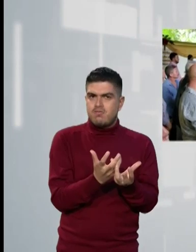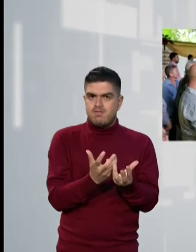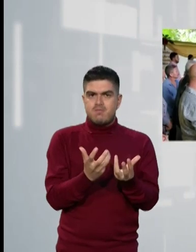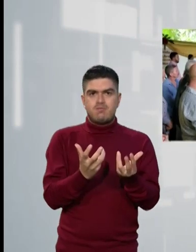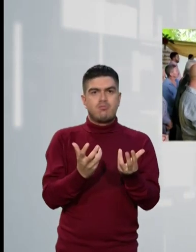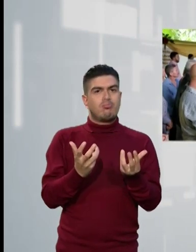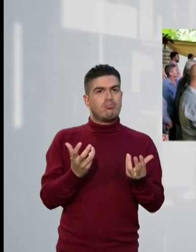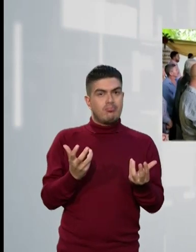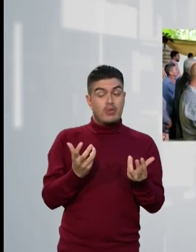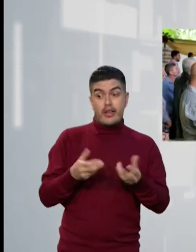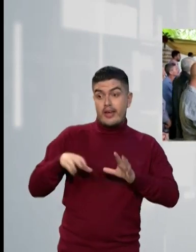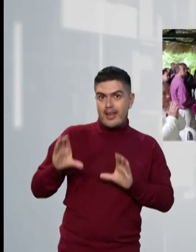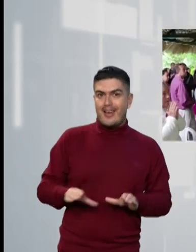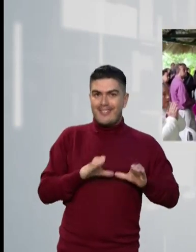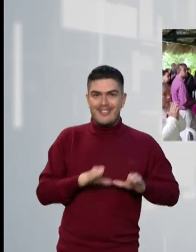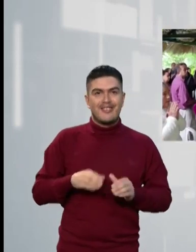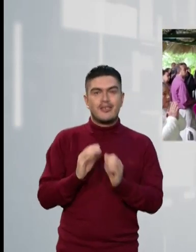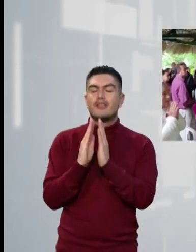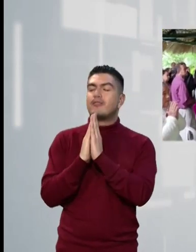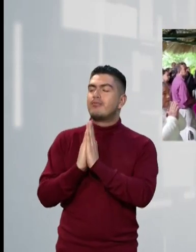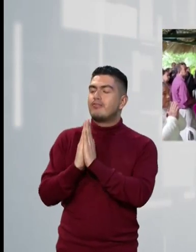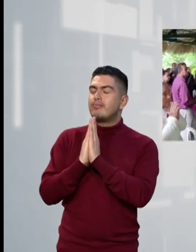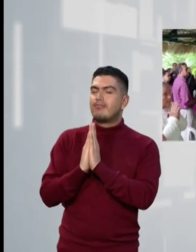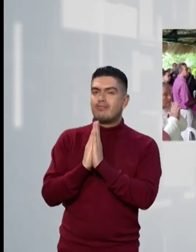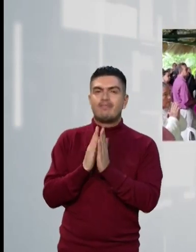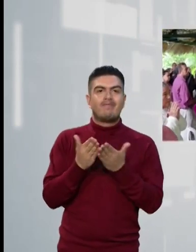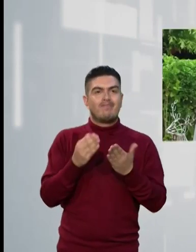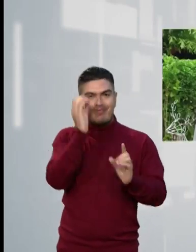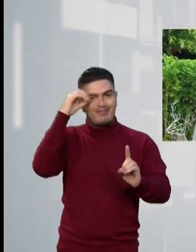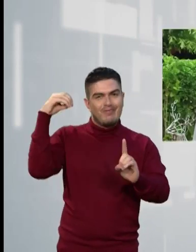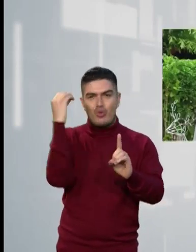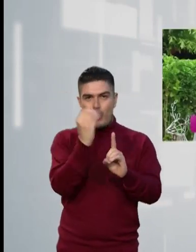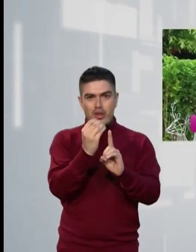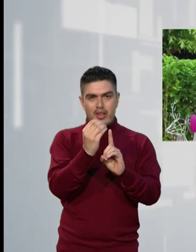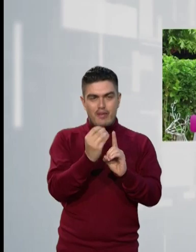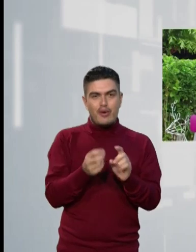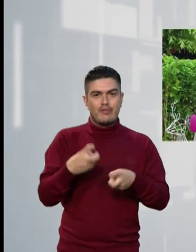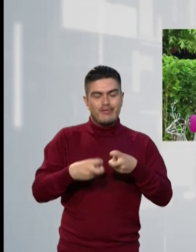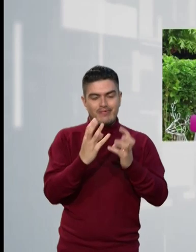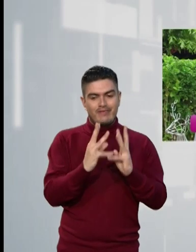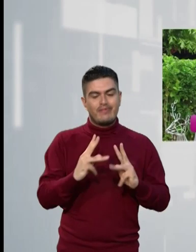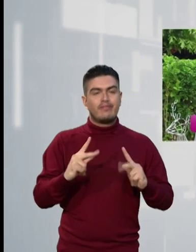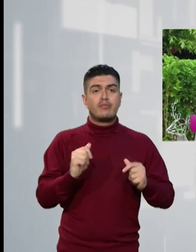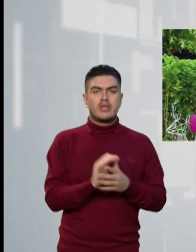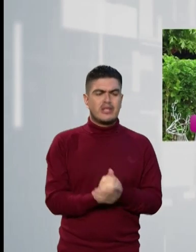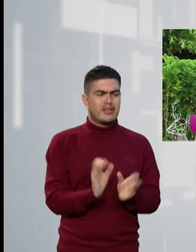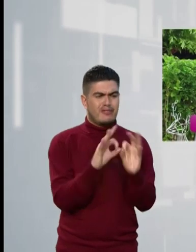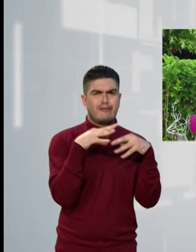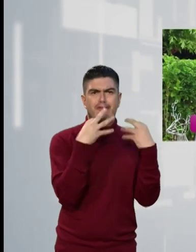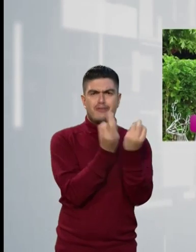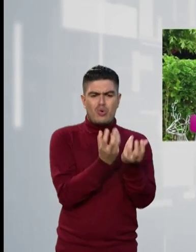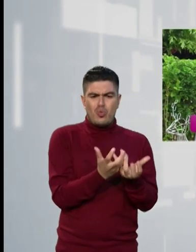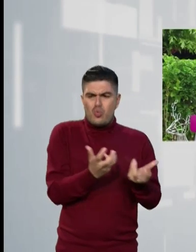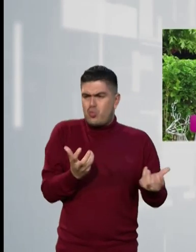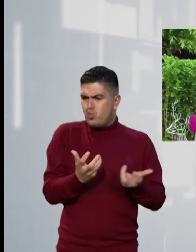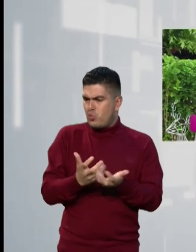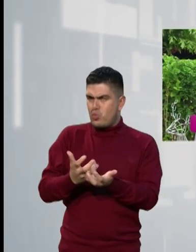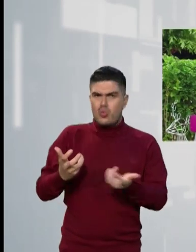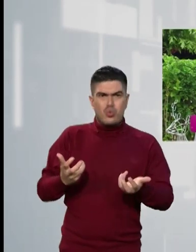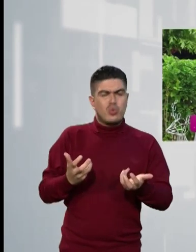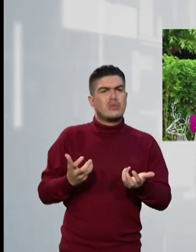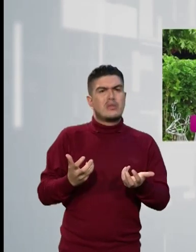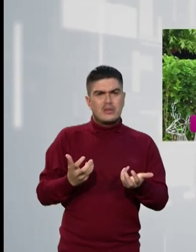añadió que esta actividad religiosa Busca mediar esta situación hay bastante desintegración familiar y y